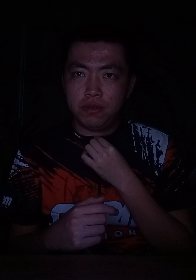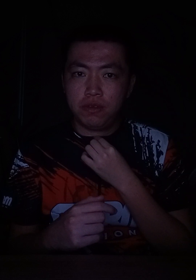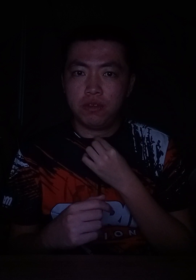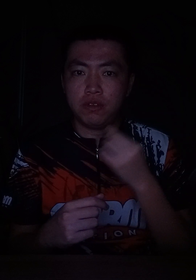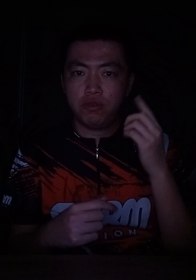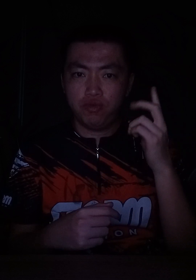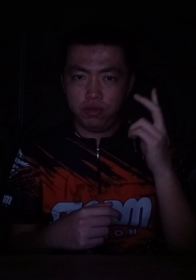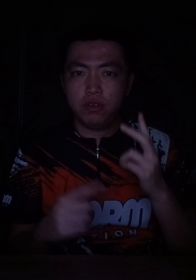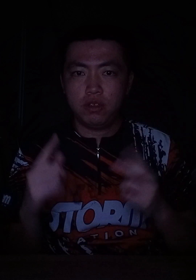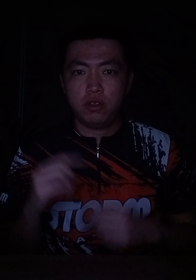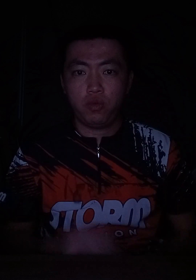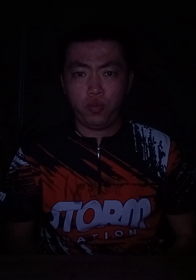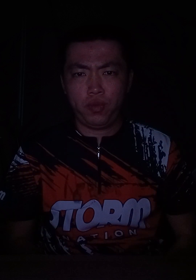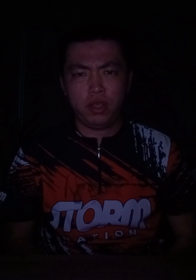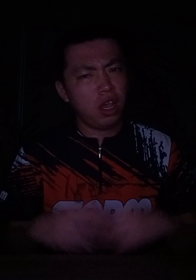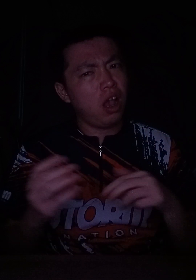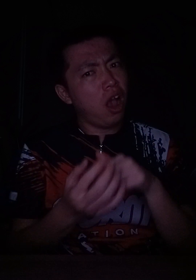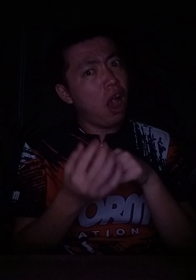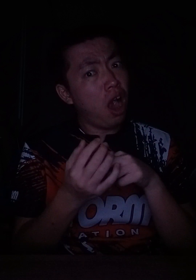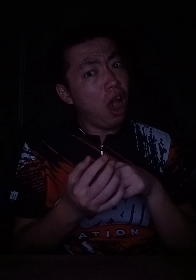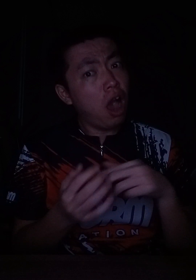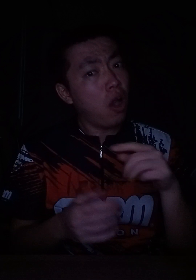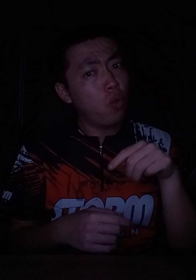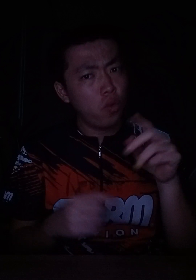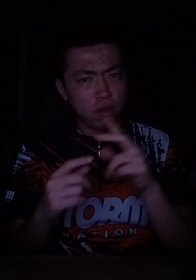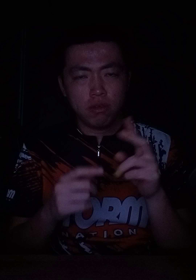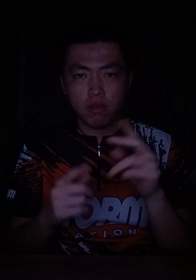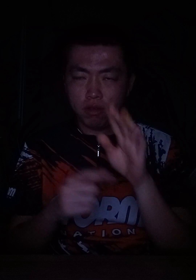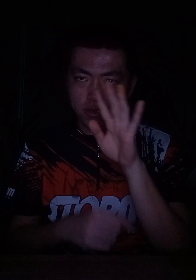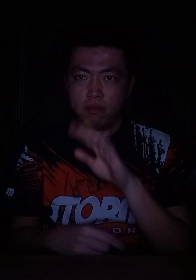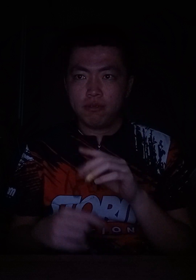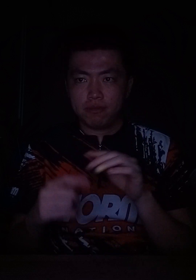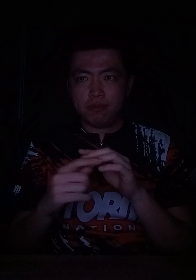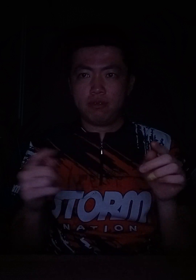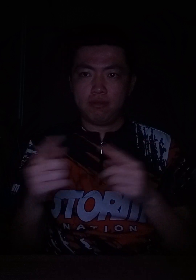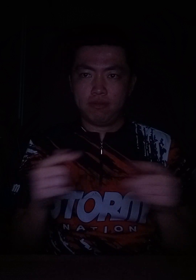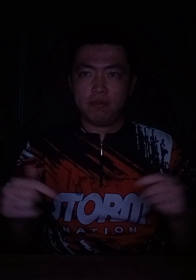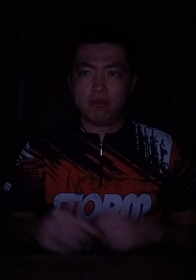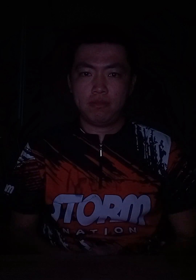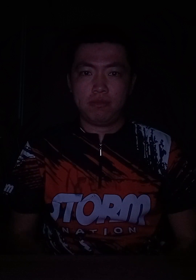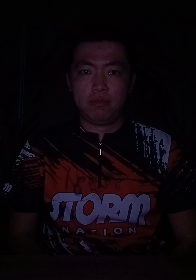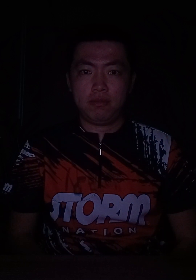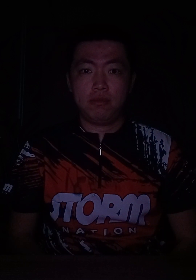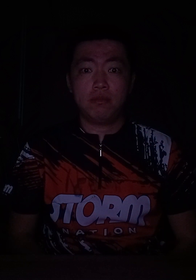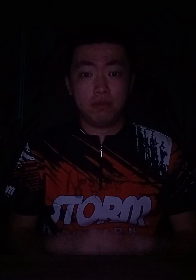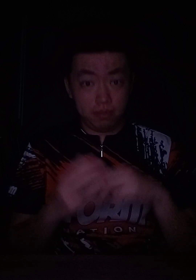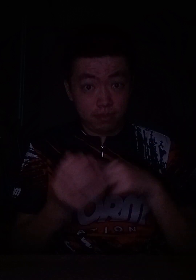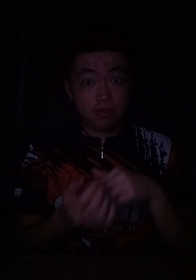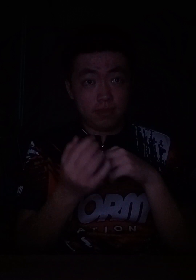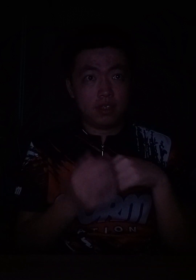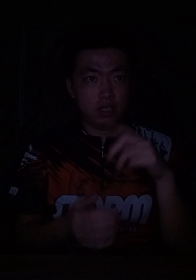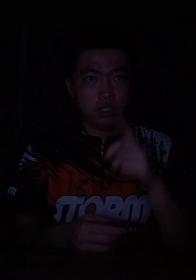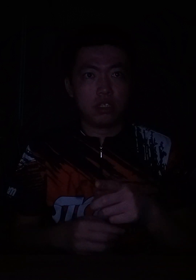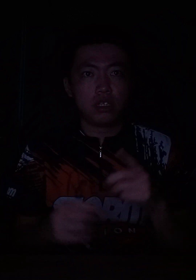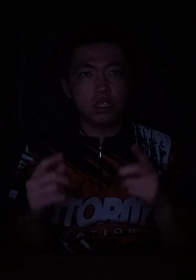된다. 노동자들은 승강기 한 대당 2명이어야 한다. 해석이 다릅니다. 승강기 한 대, 그리고